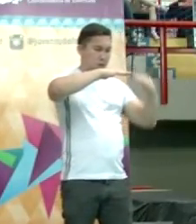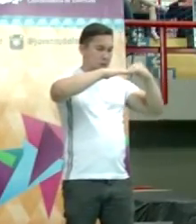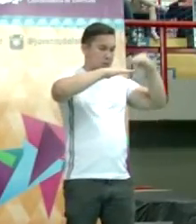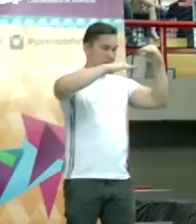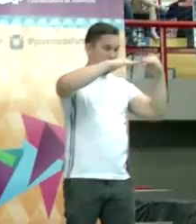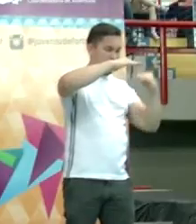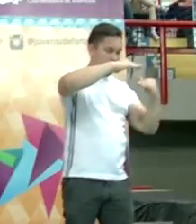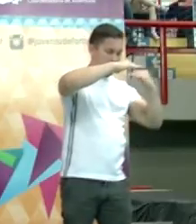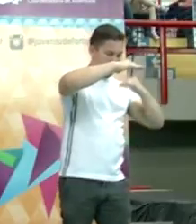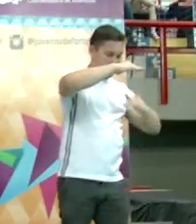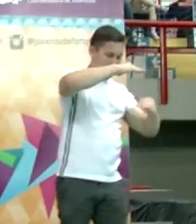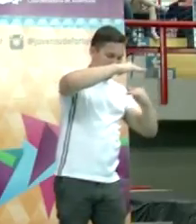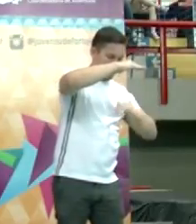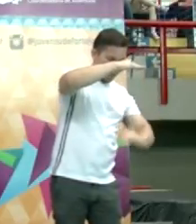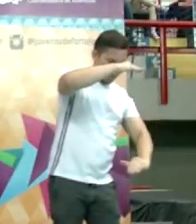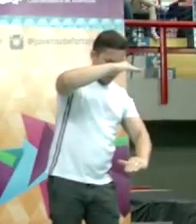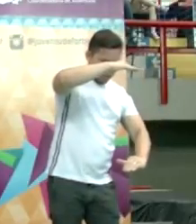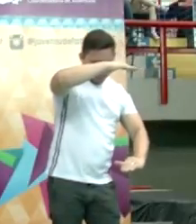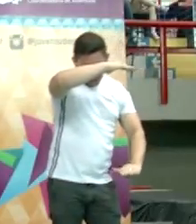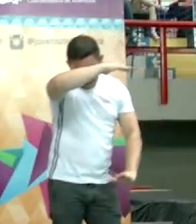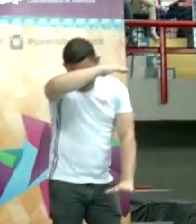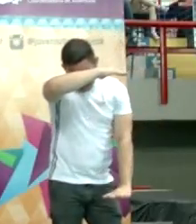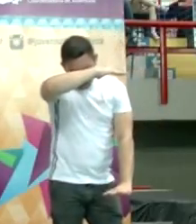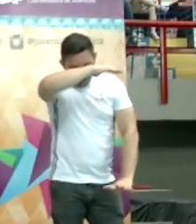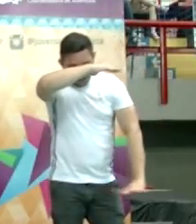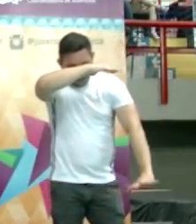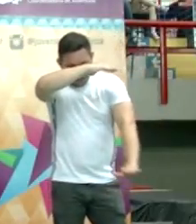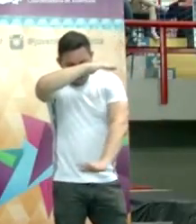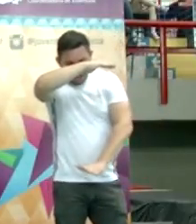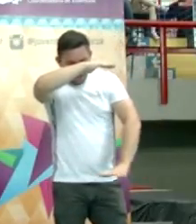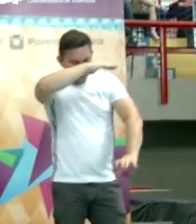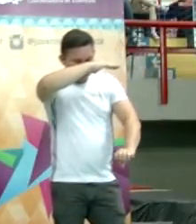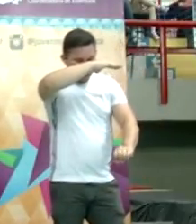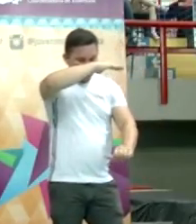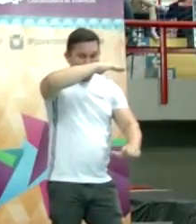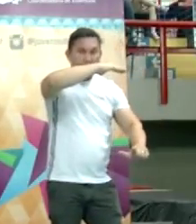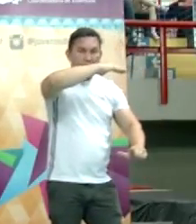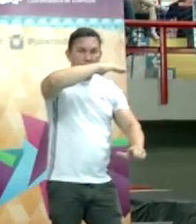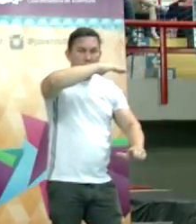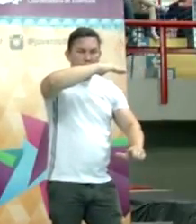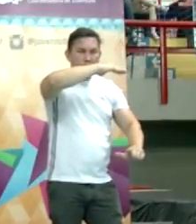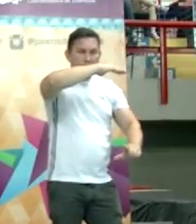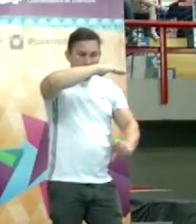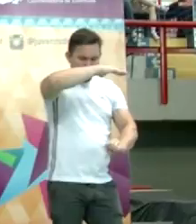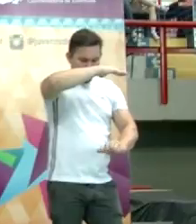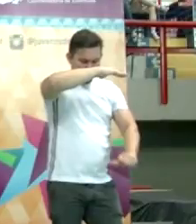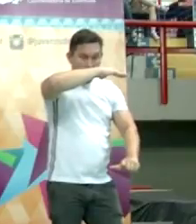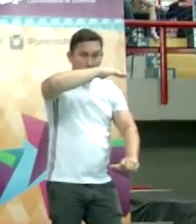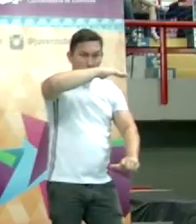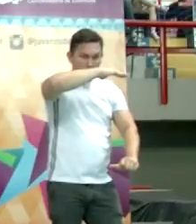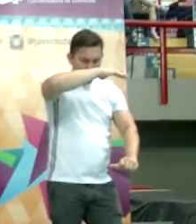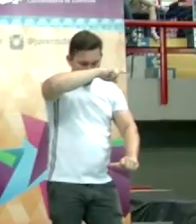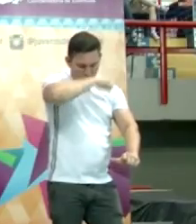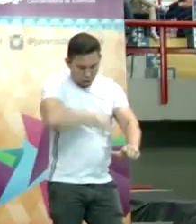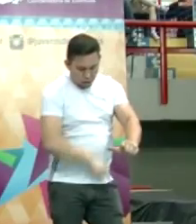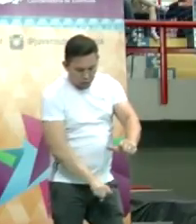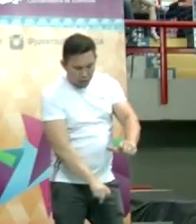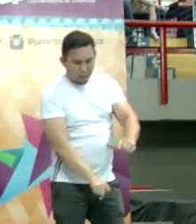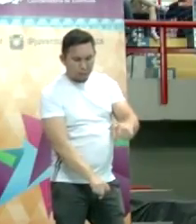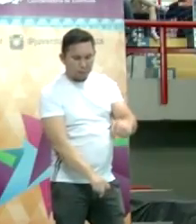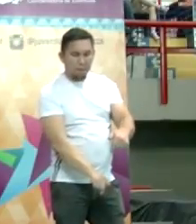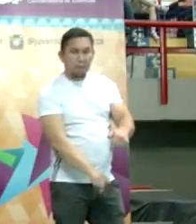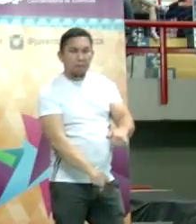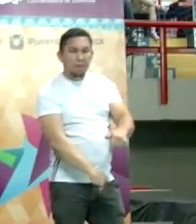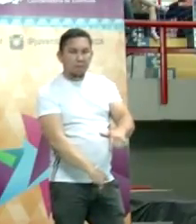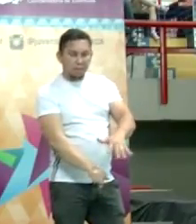uma grande camada de sal, daí o nome pré-sal, né, é antes do sal. Então esse